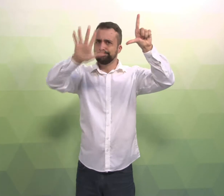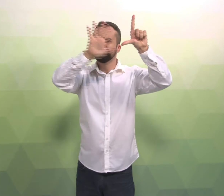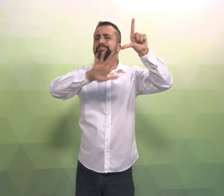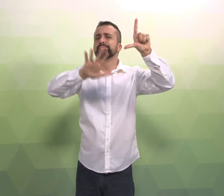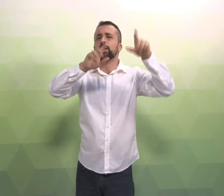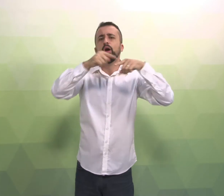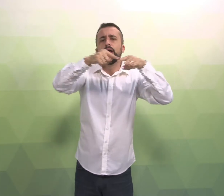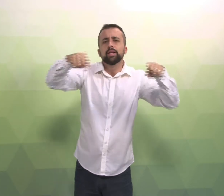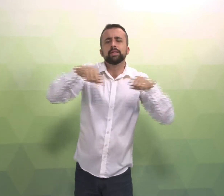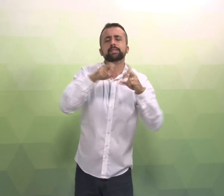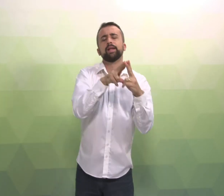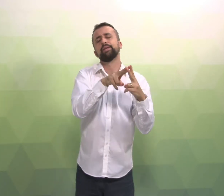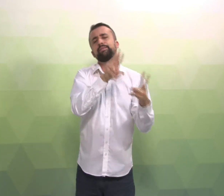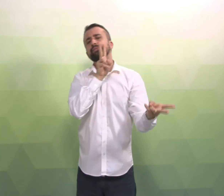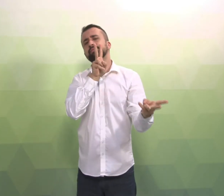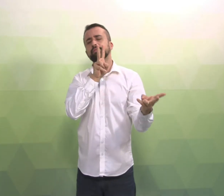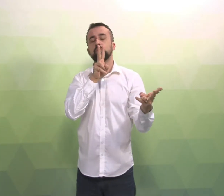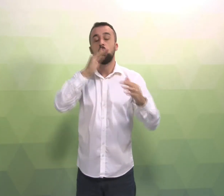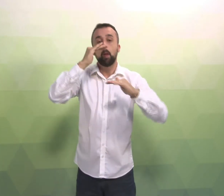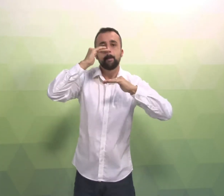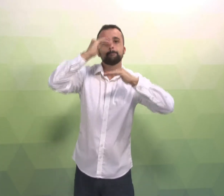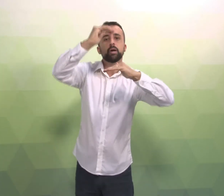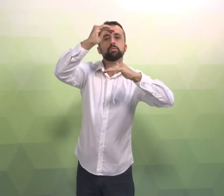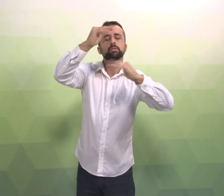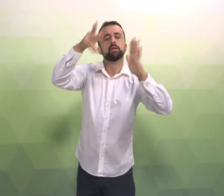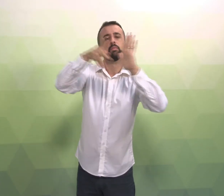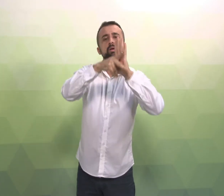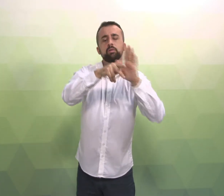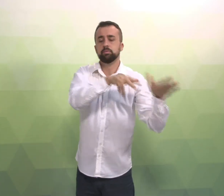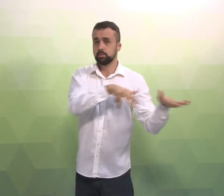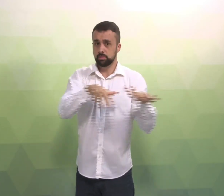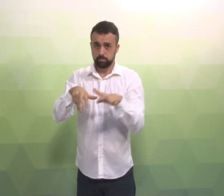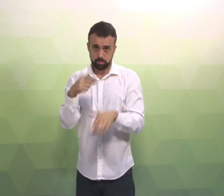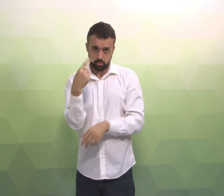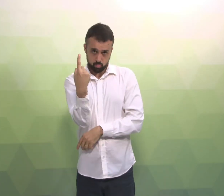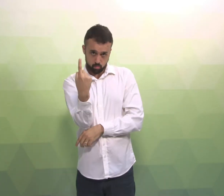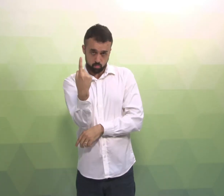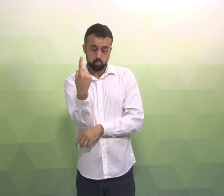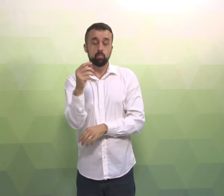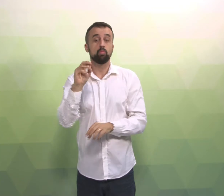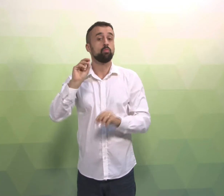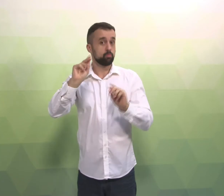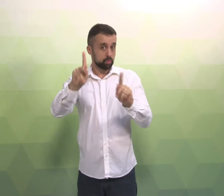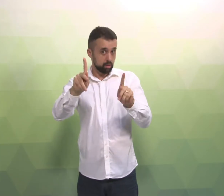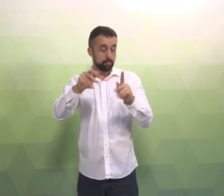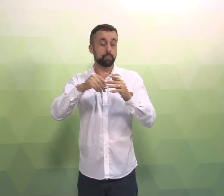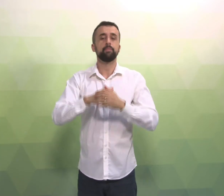E esse vídeo está no AVA, na nossa sala virtual, no box da semana 1.